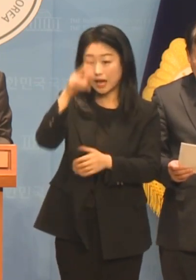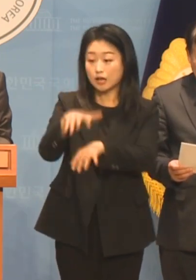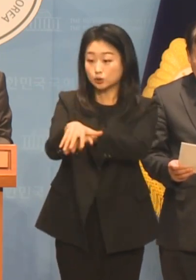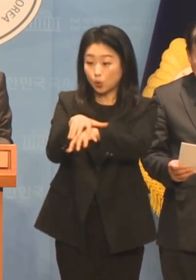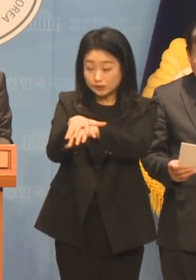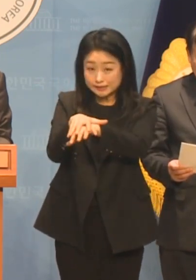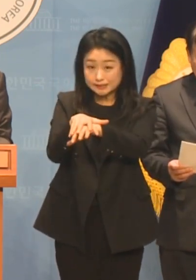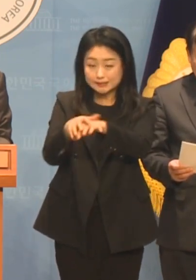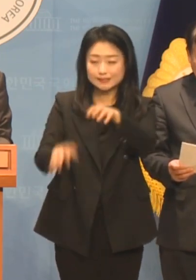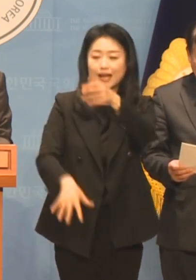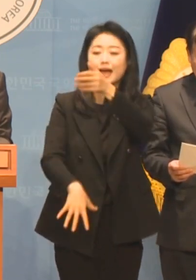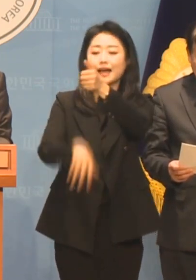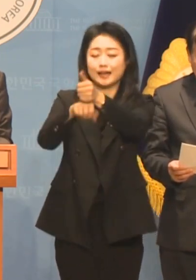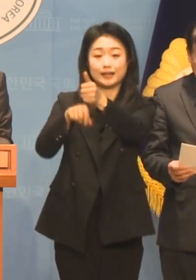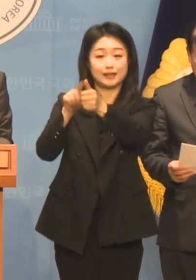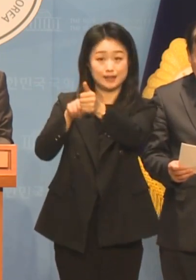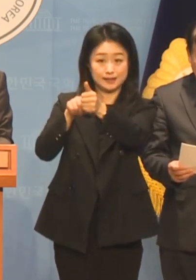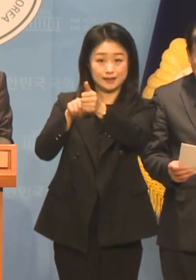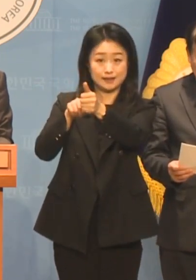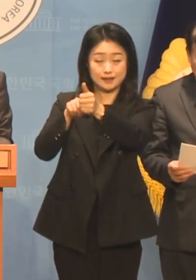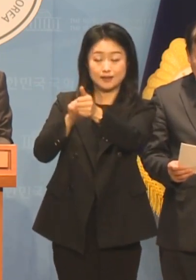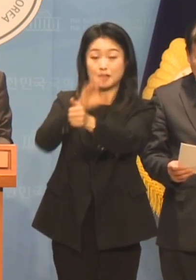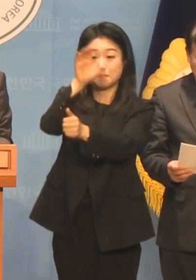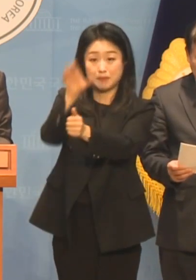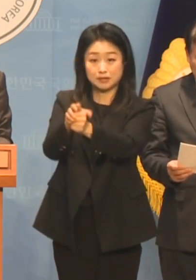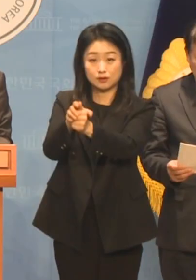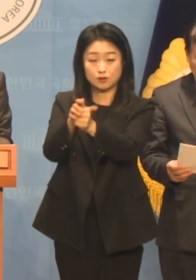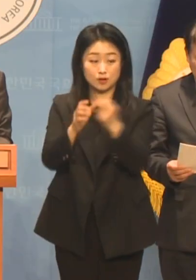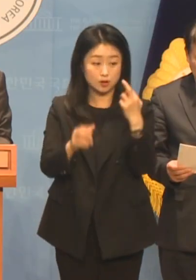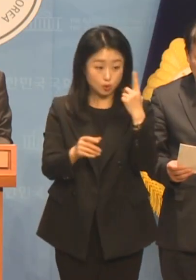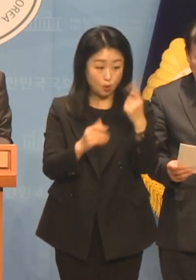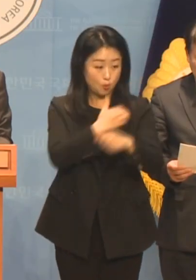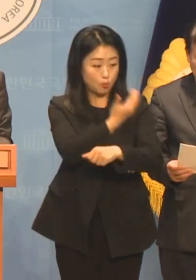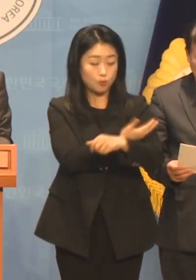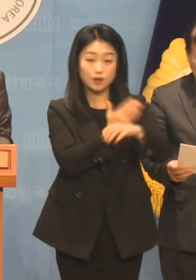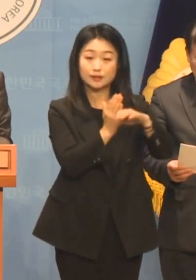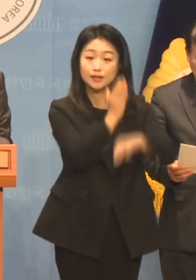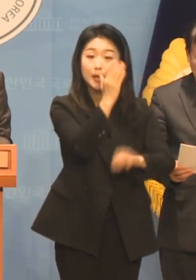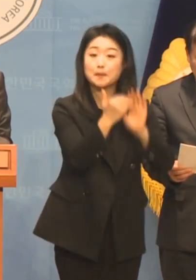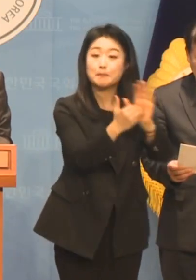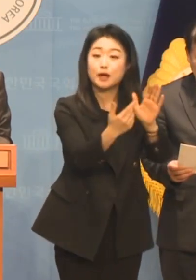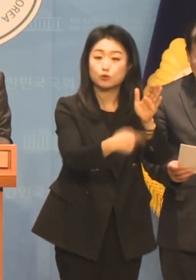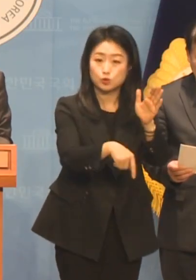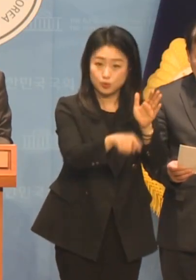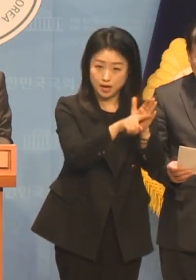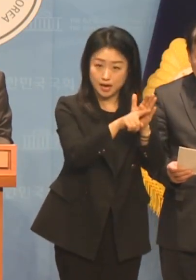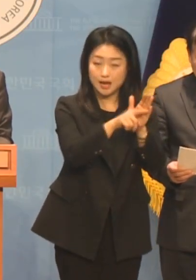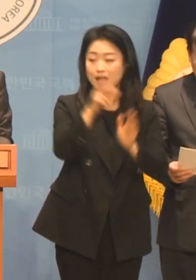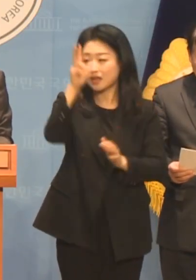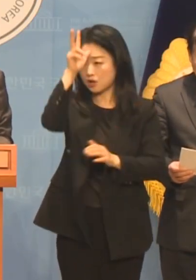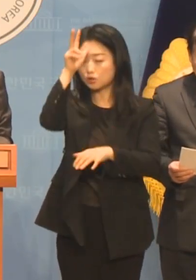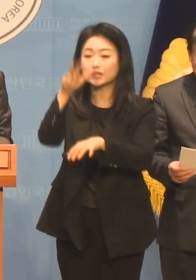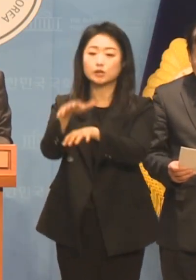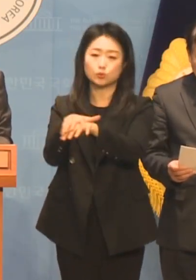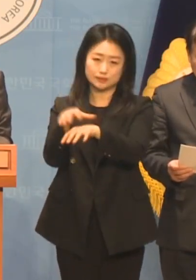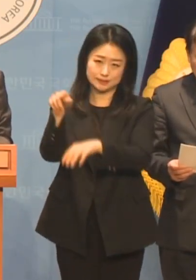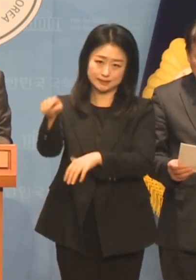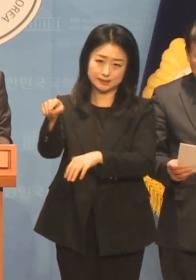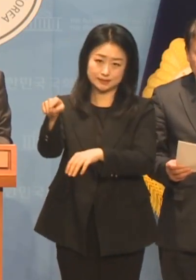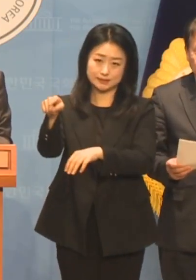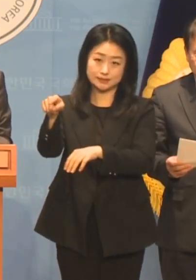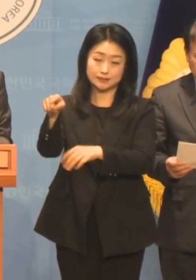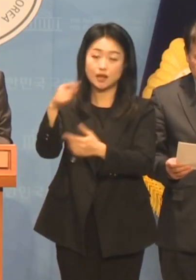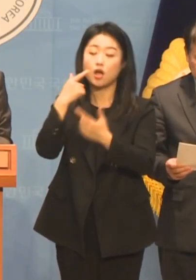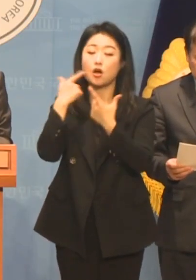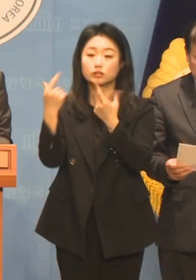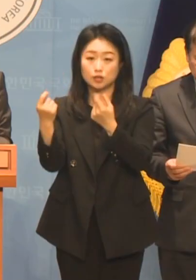경호 책임자의 직권 남용을 막고 경호 본연의 업무에 집중할 수 있도록 하기 위해서는 현행